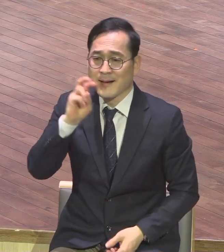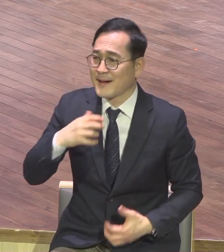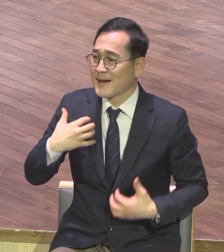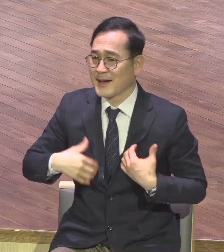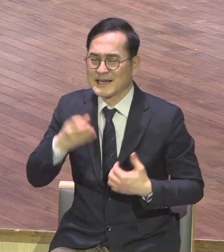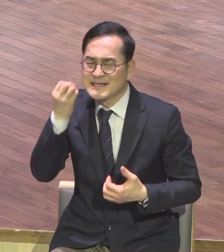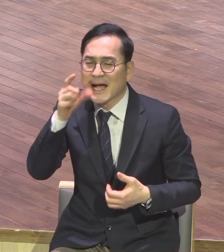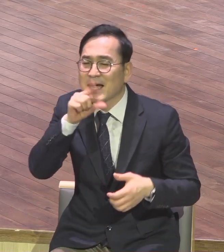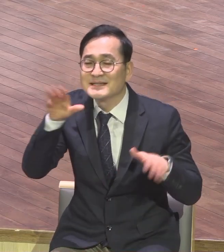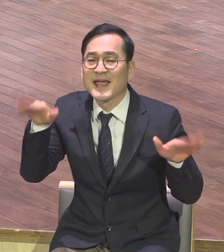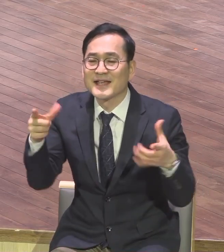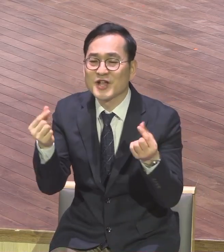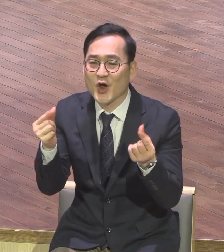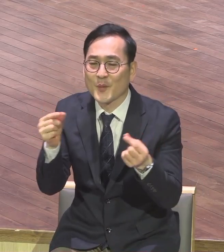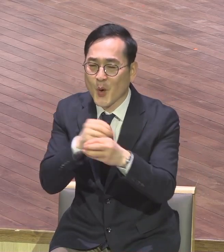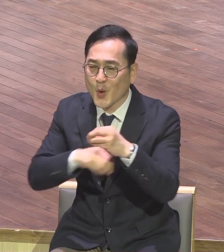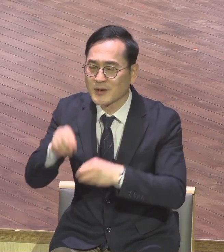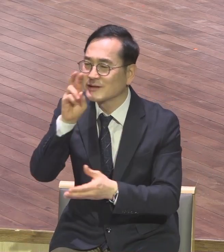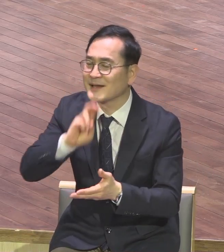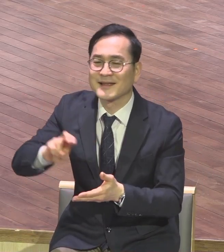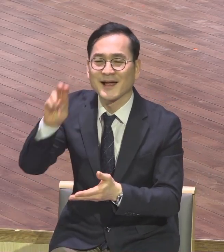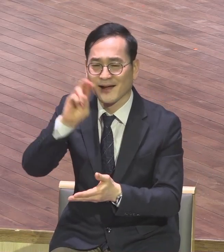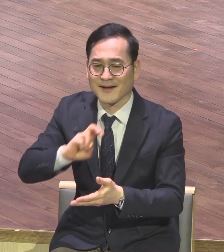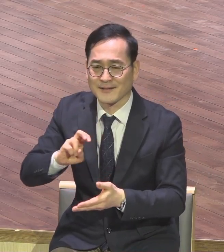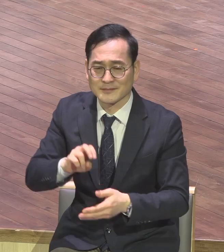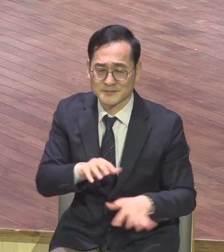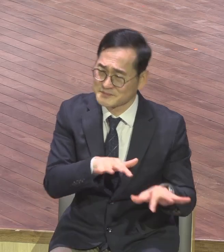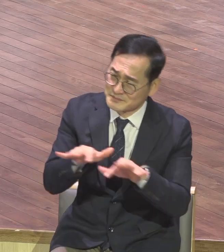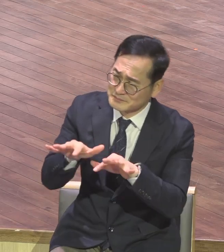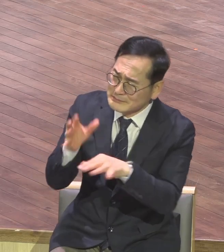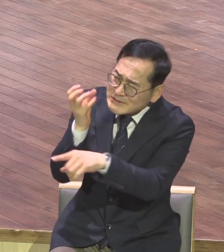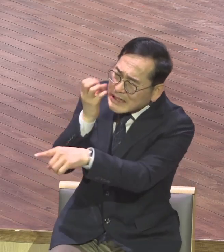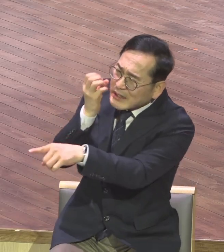되시기 바랍니다. 불신자들 볼 때 저 사람이 이상해.